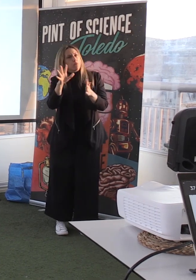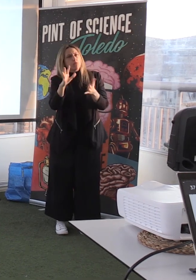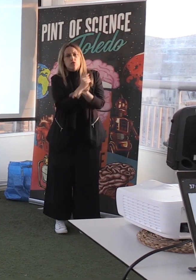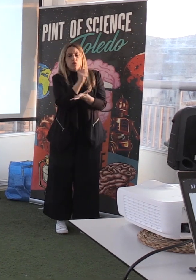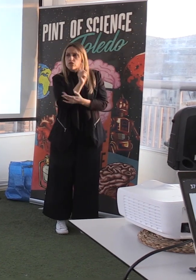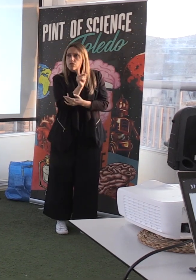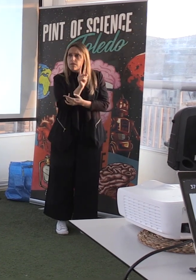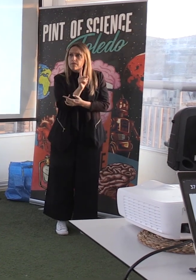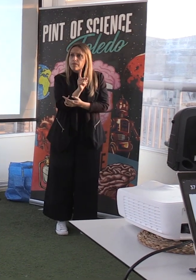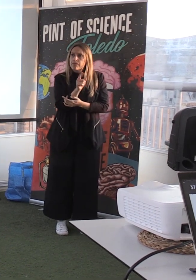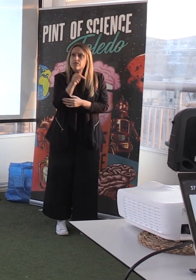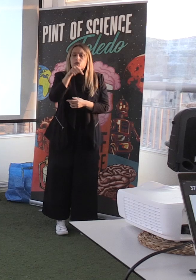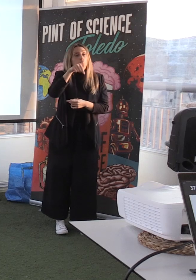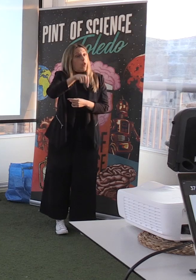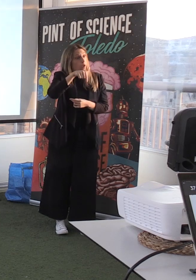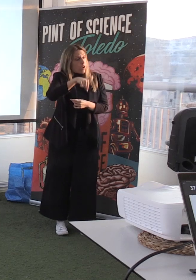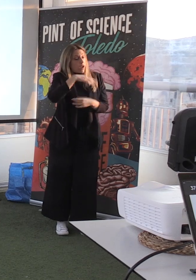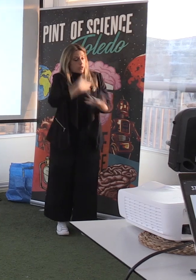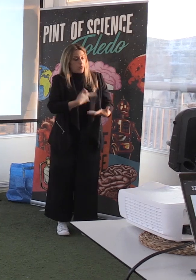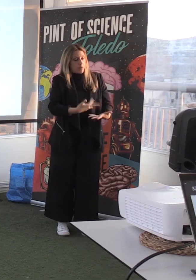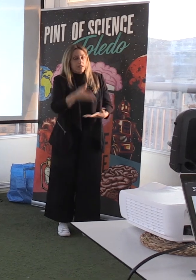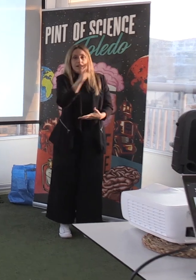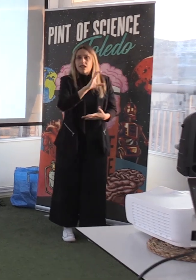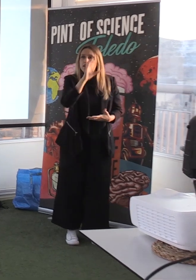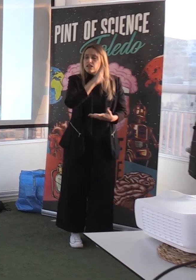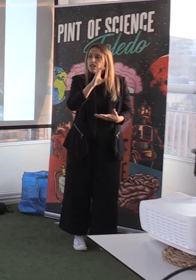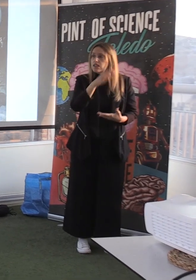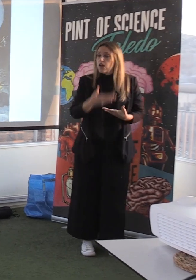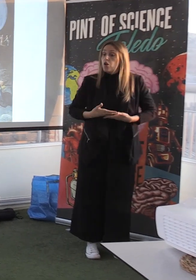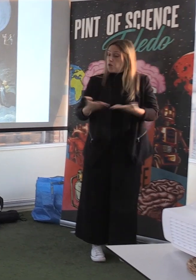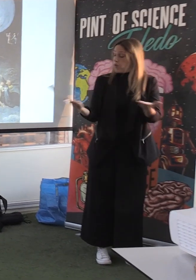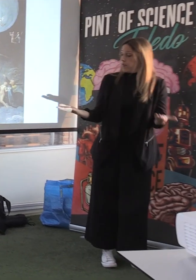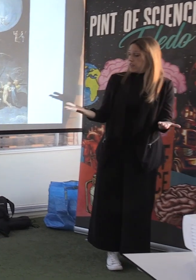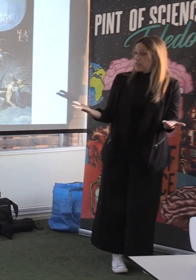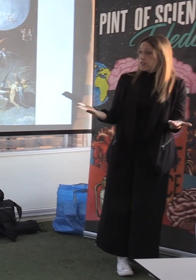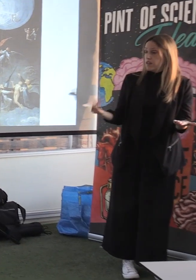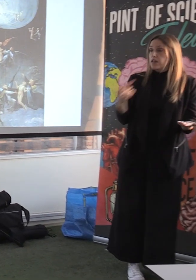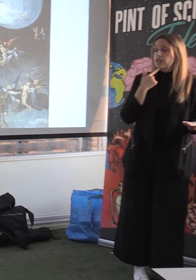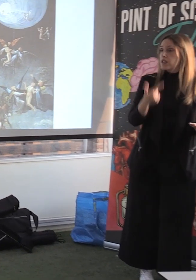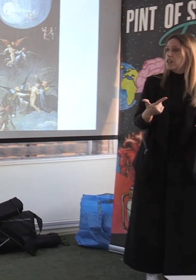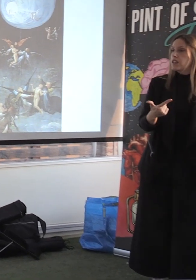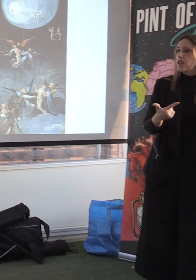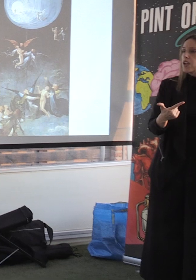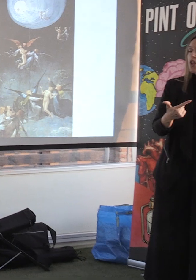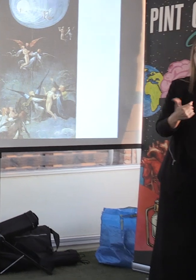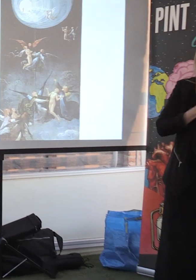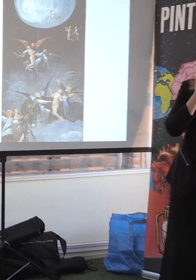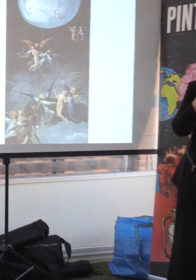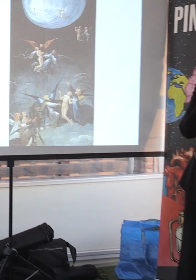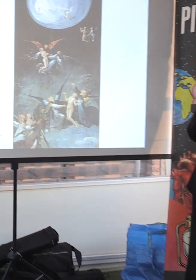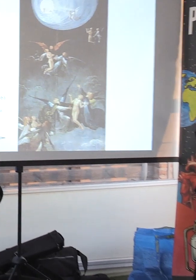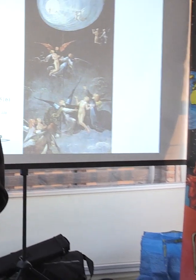Entonces os pregunto que hoy en día la ciencia os ofrece la oportunidad de mantener